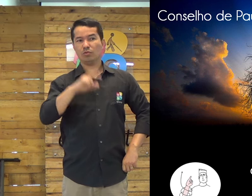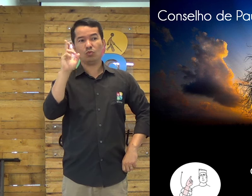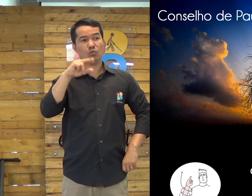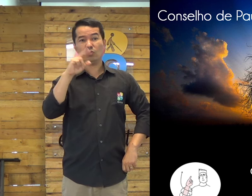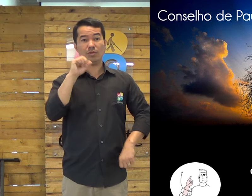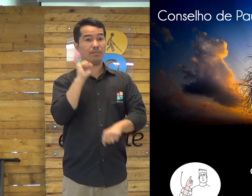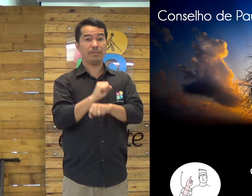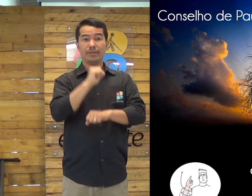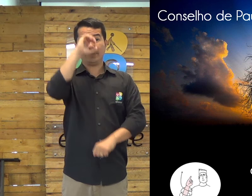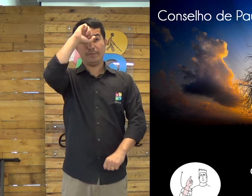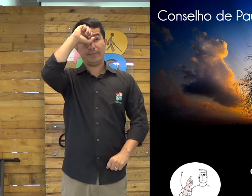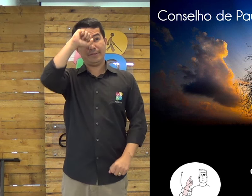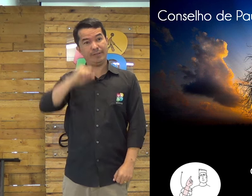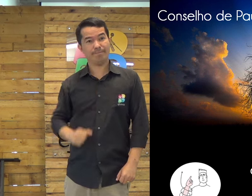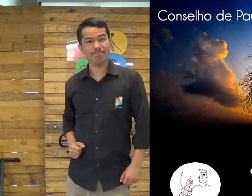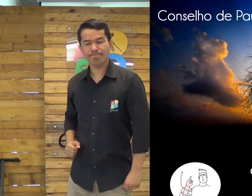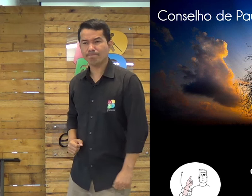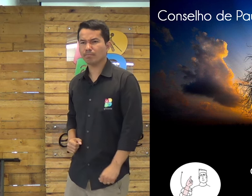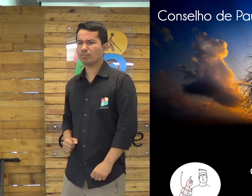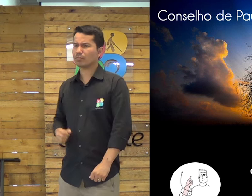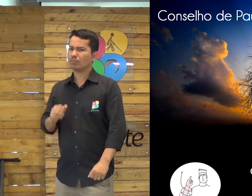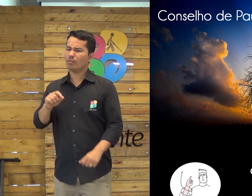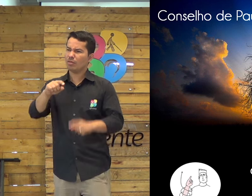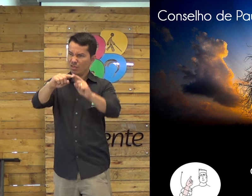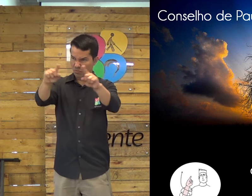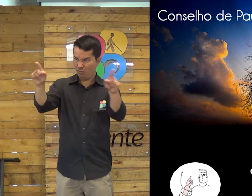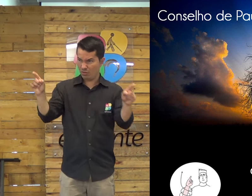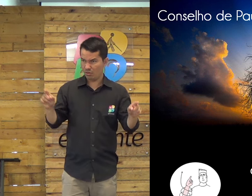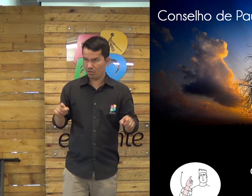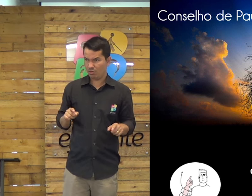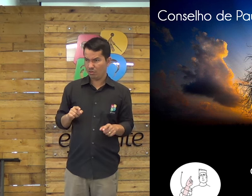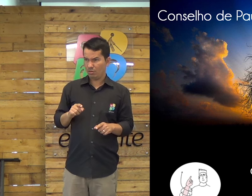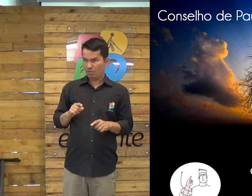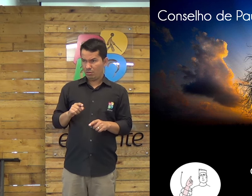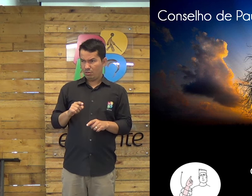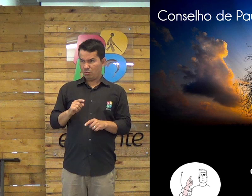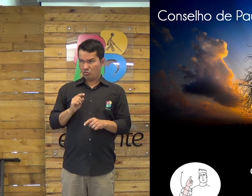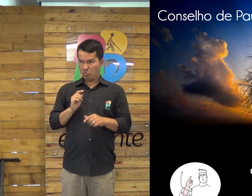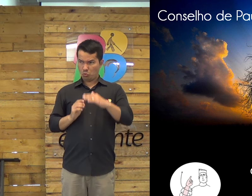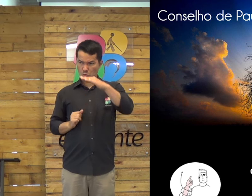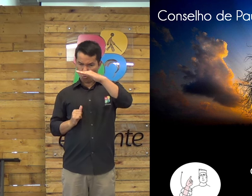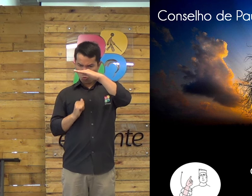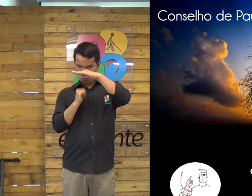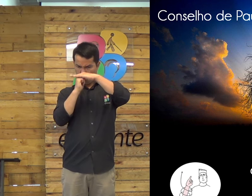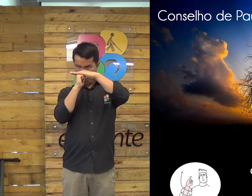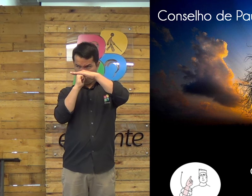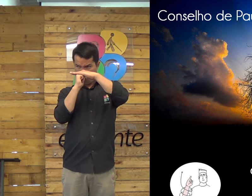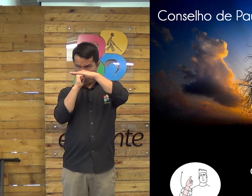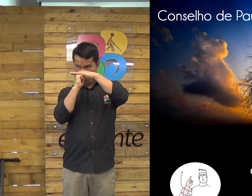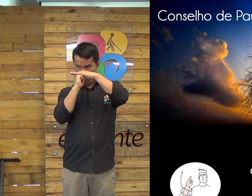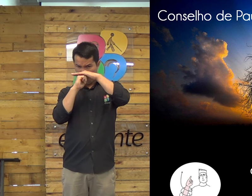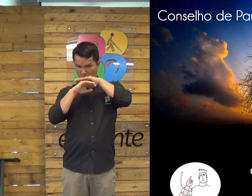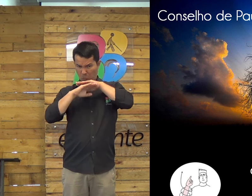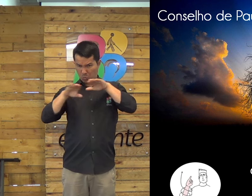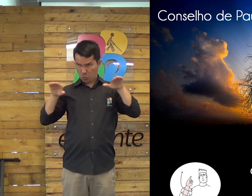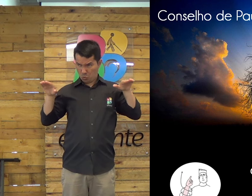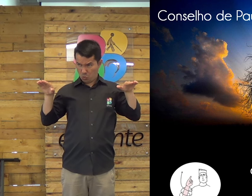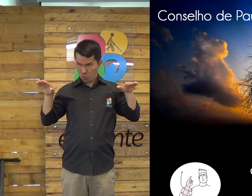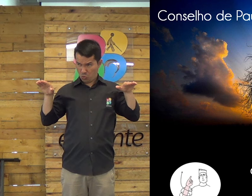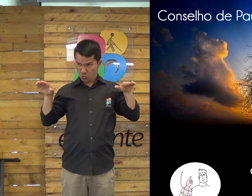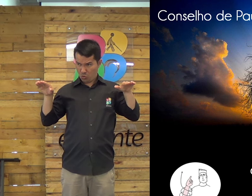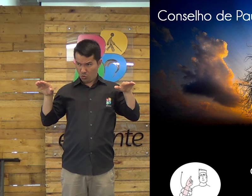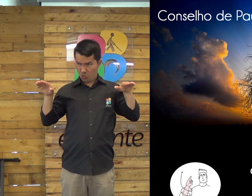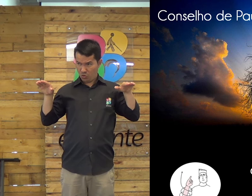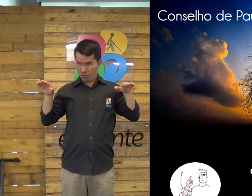disso tudo, ele nunca parou de aprender. Nunca. E vocês? Vocês acharam que já chegaram